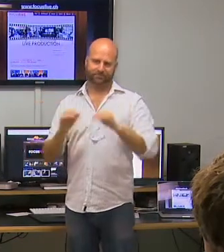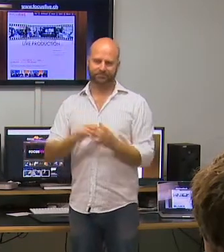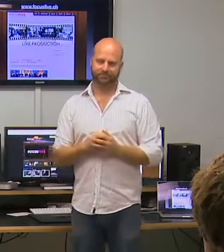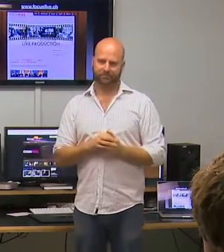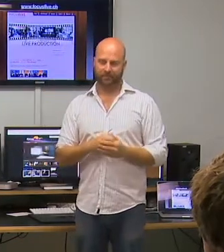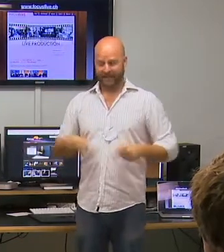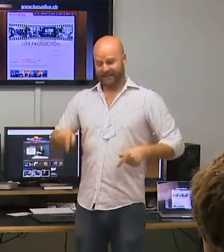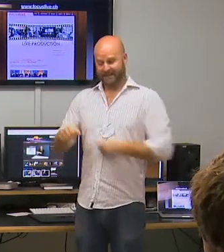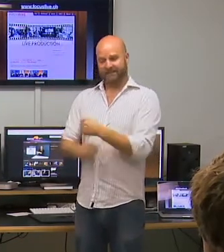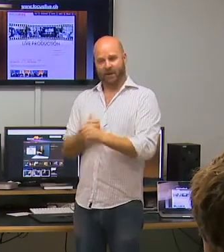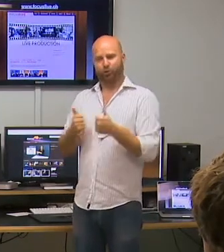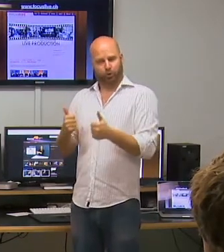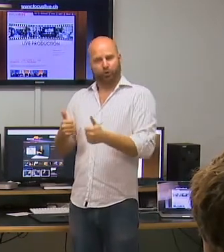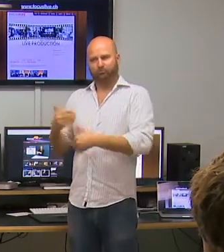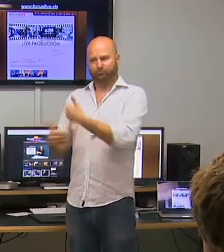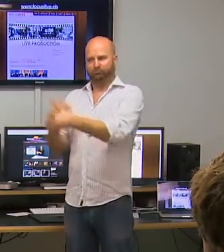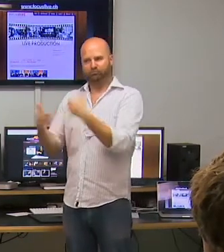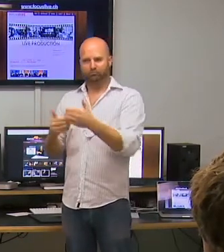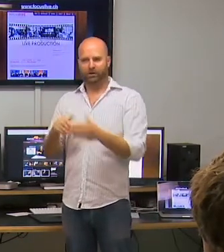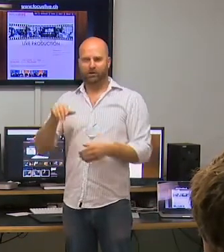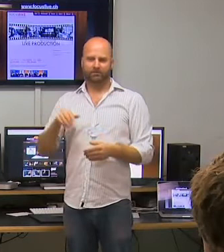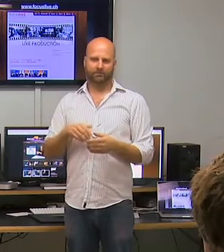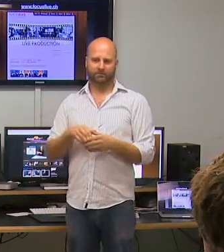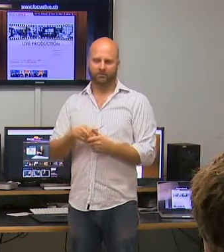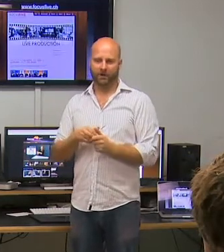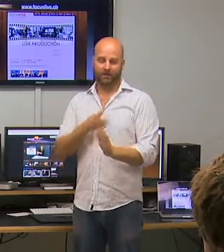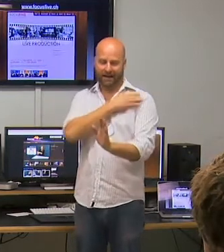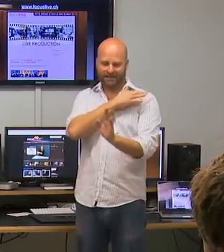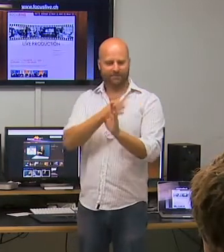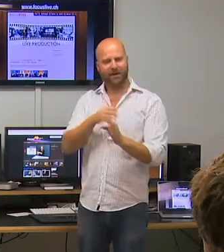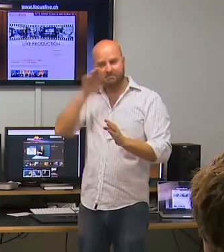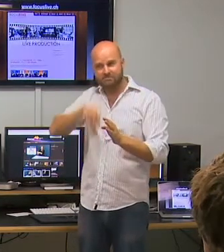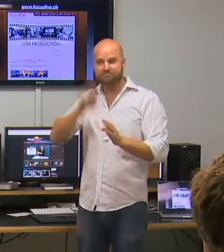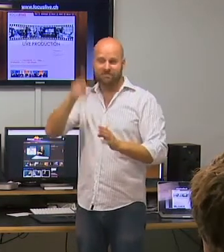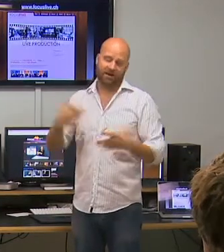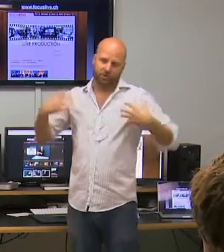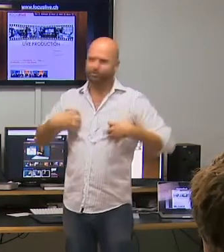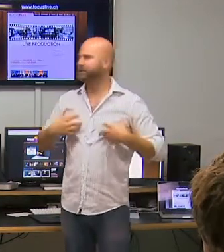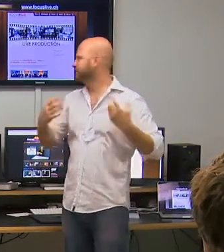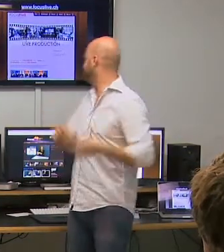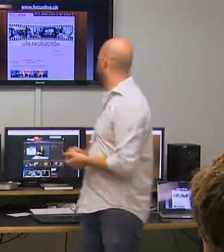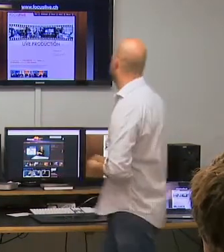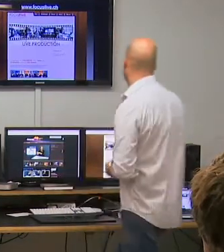Kundenaufträgen. Und dieses Jahr läuft eigentlich nicht schlecht, muss ich sagen. Aber es gibt immer Ups und Downs